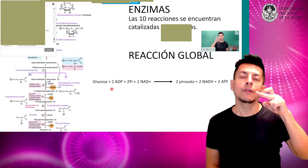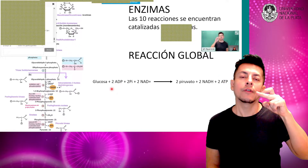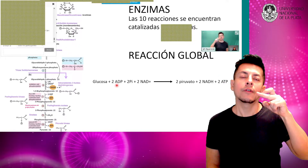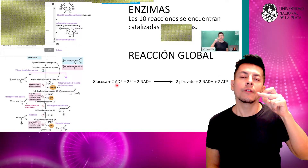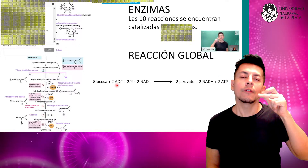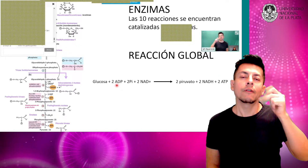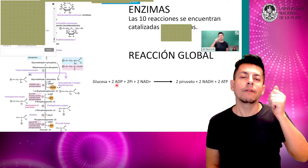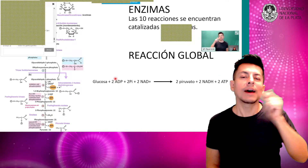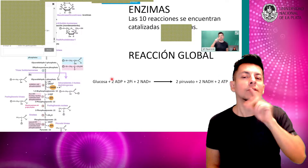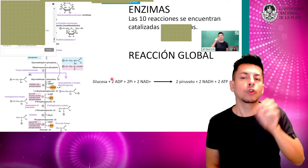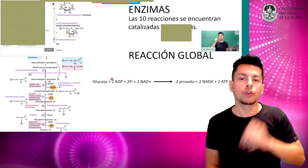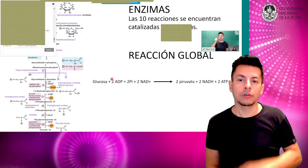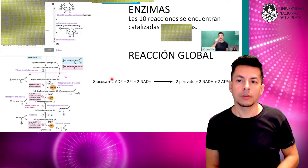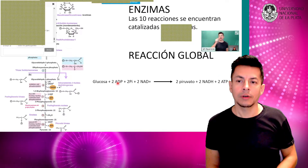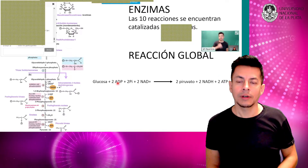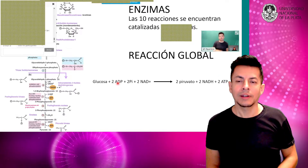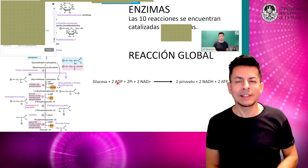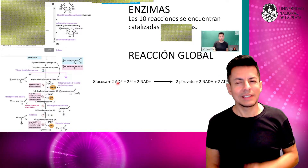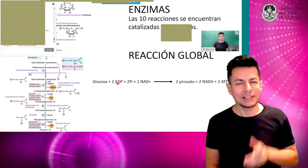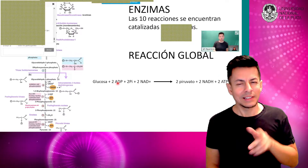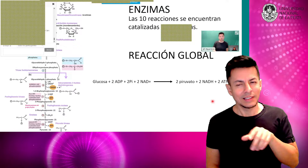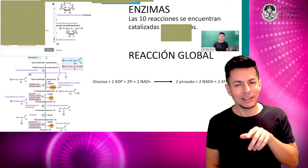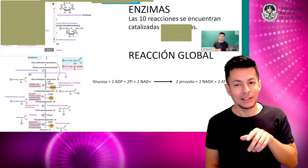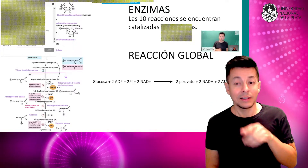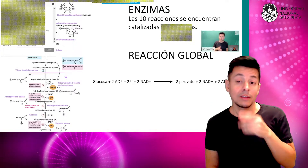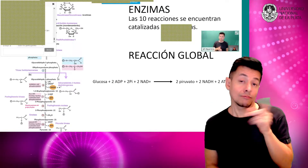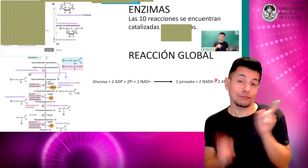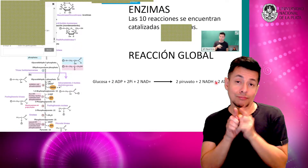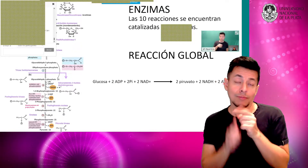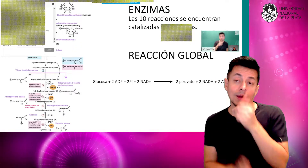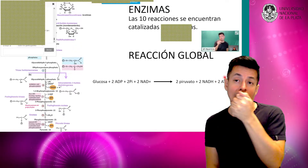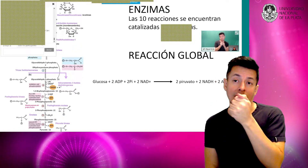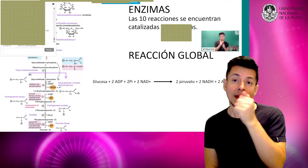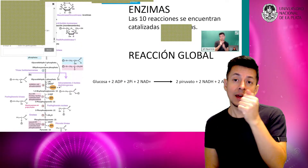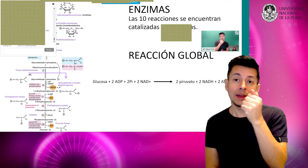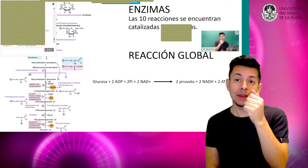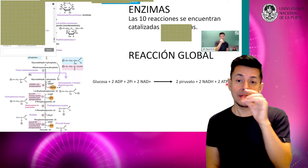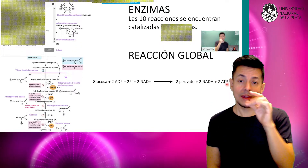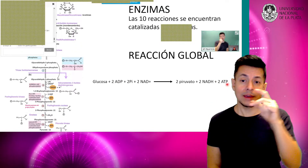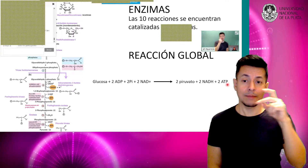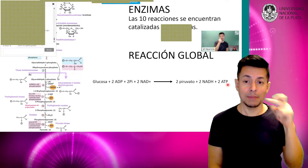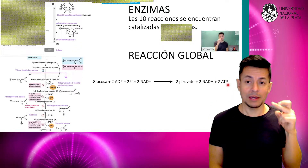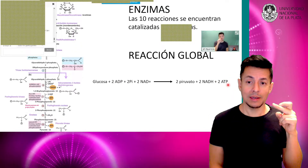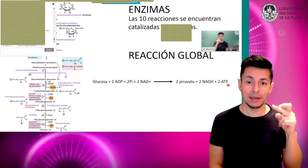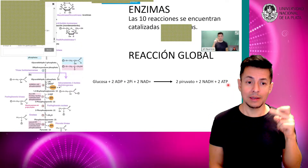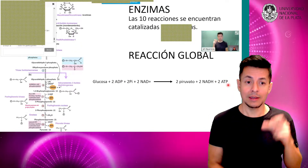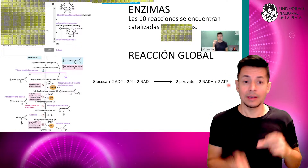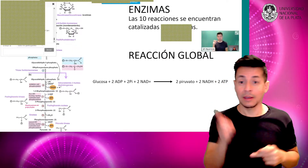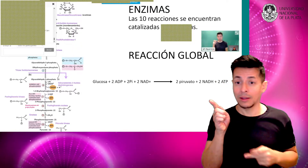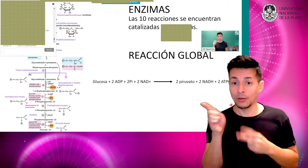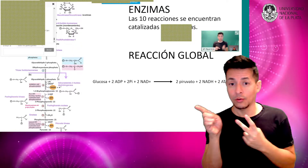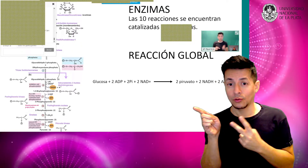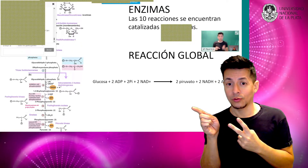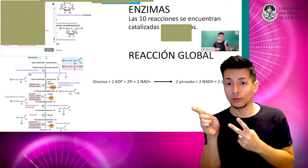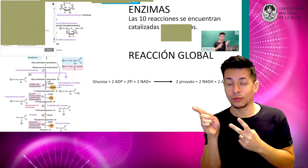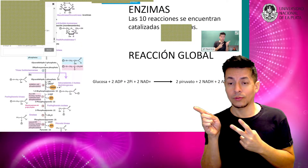que le falta un grupo fosfato. Esta tiene 2 grupos fosfatos y esta tiene 3 grupos fosfatos, ¿sí?